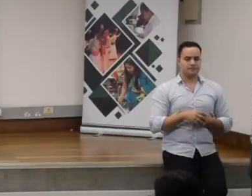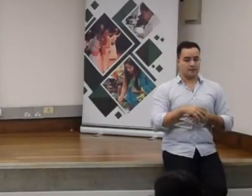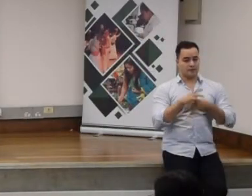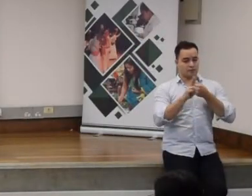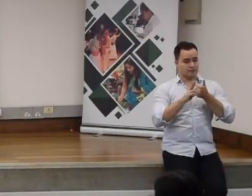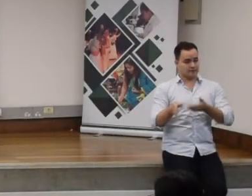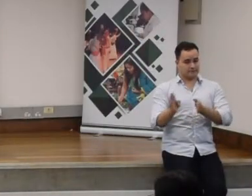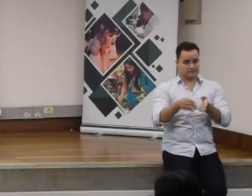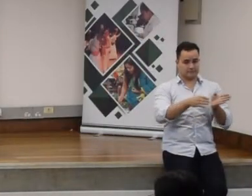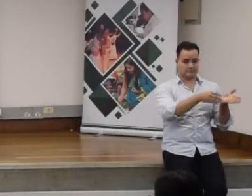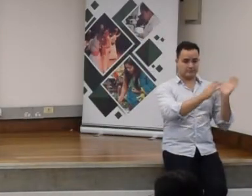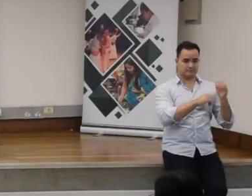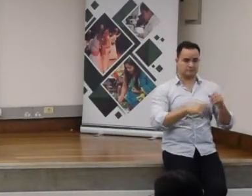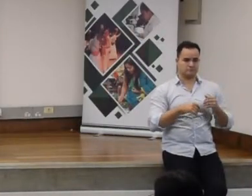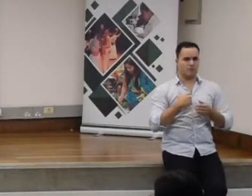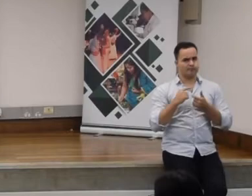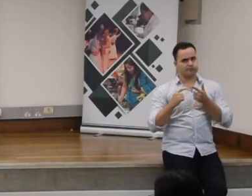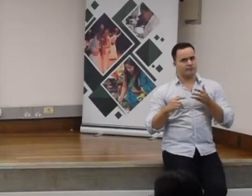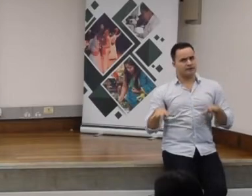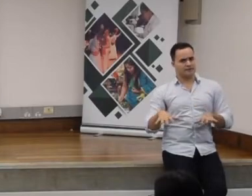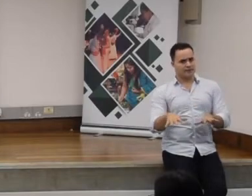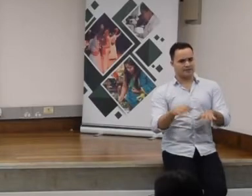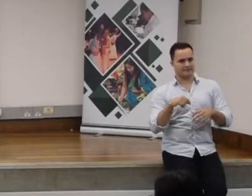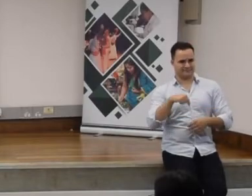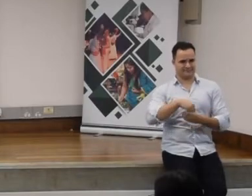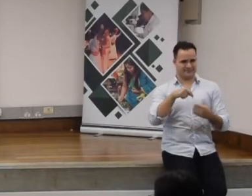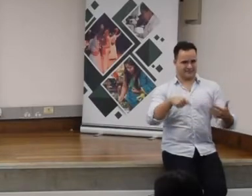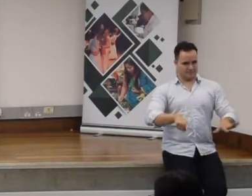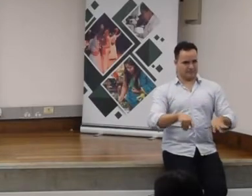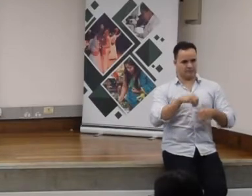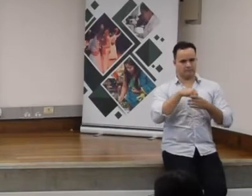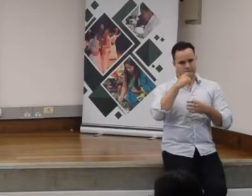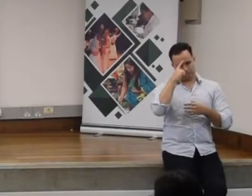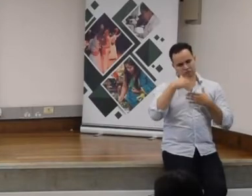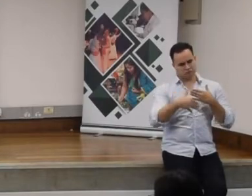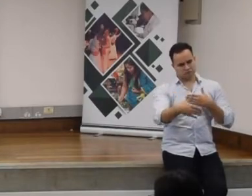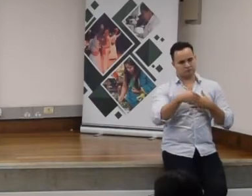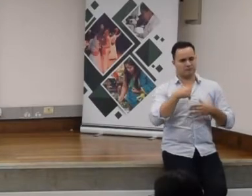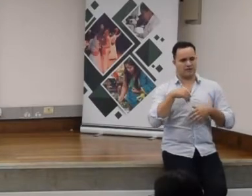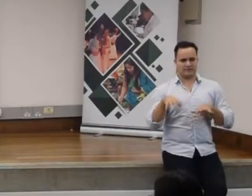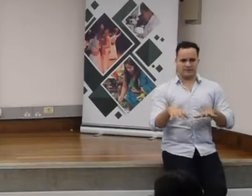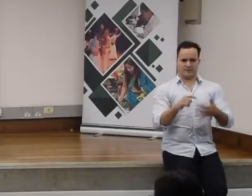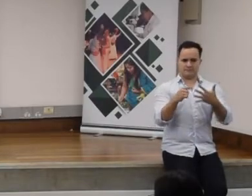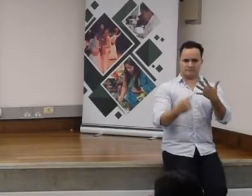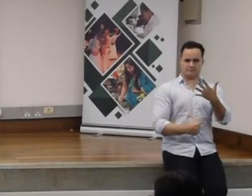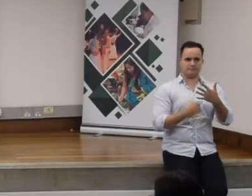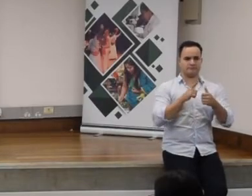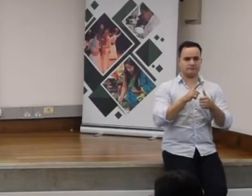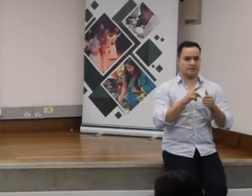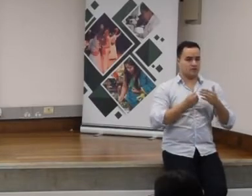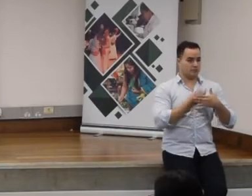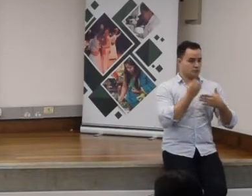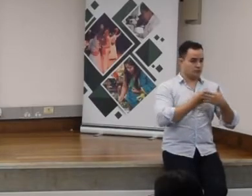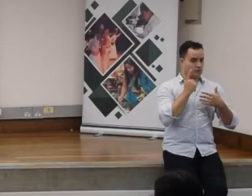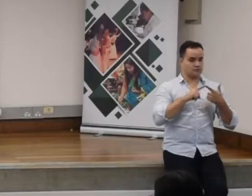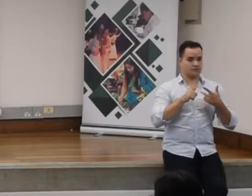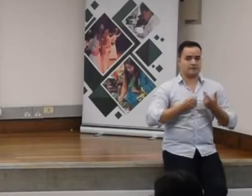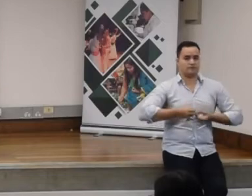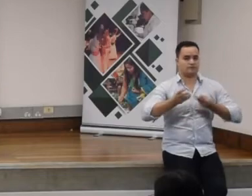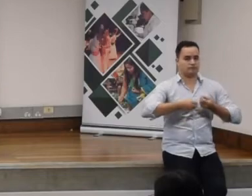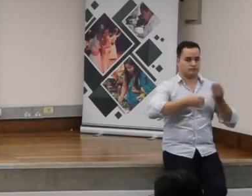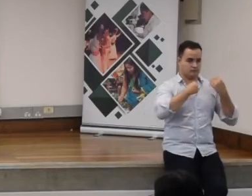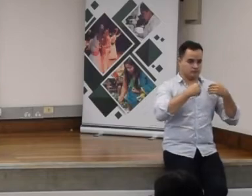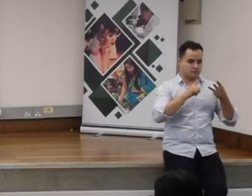este semestre varias que están relacionadas con la producción, la transmisión y la apropiación de